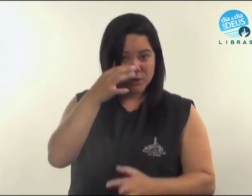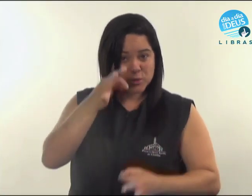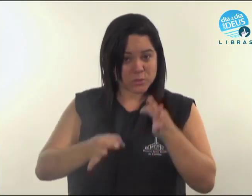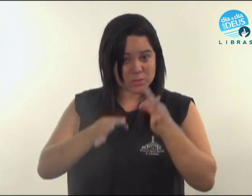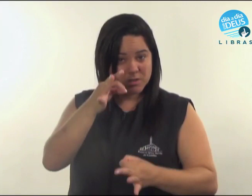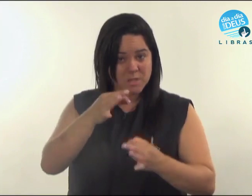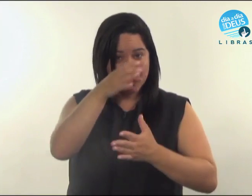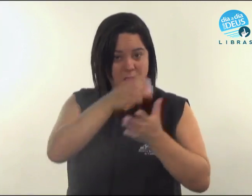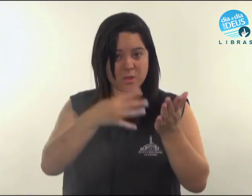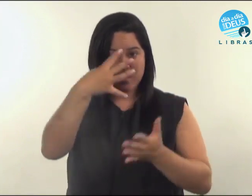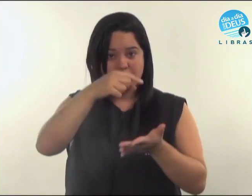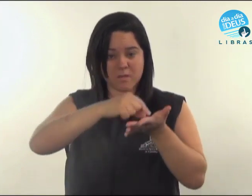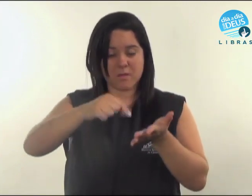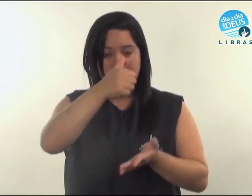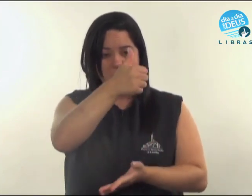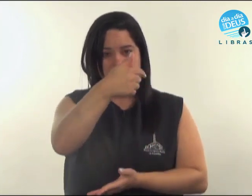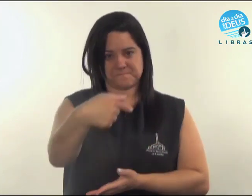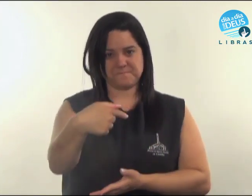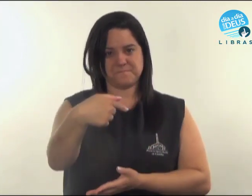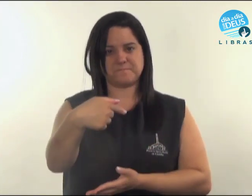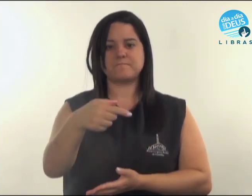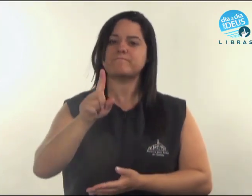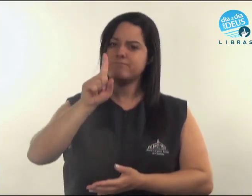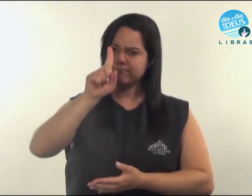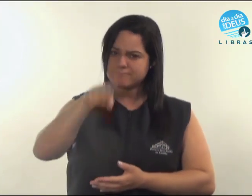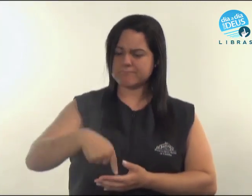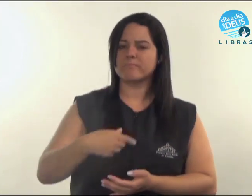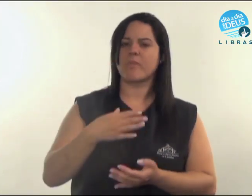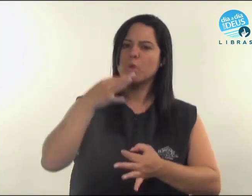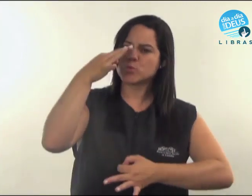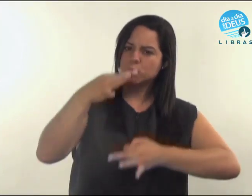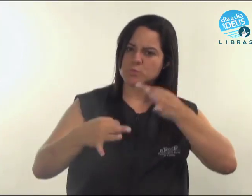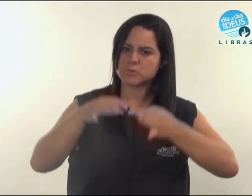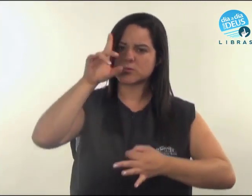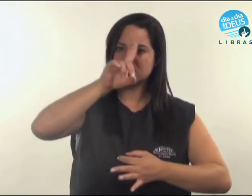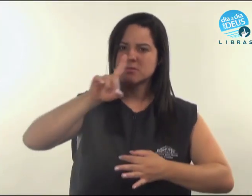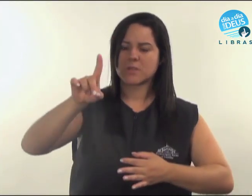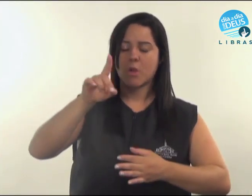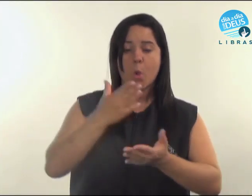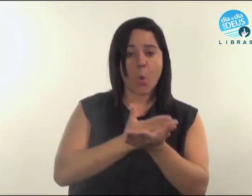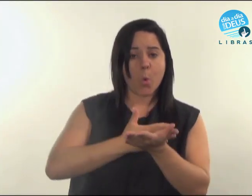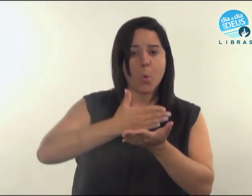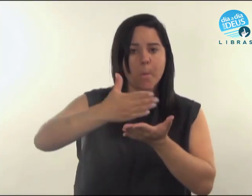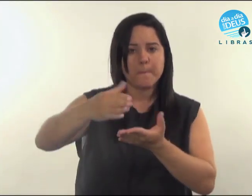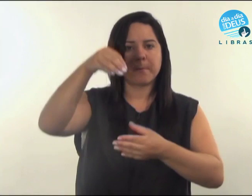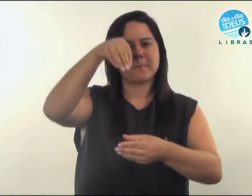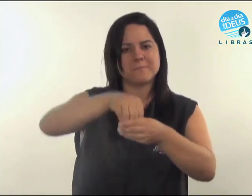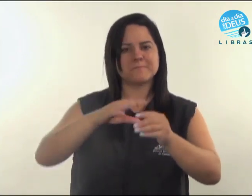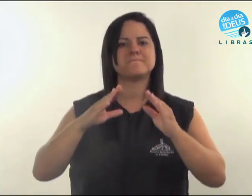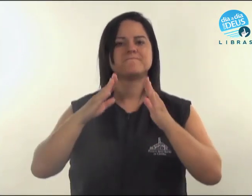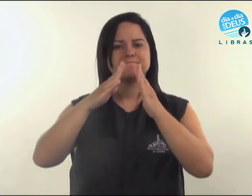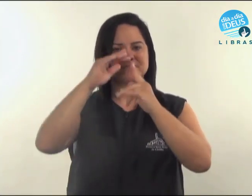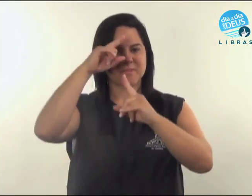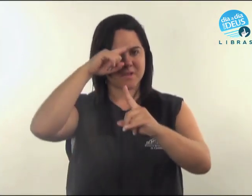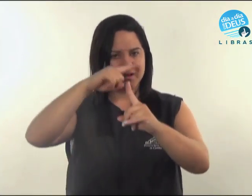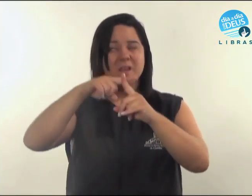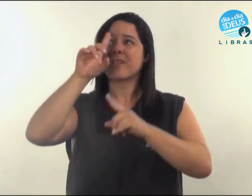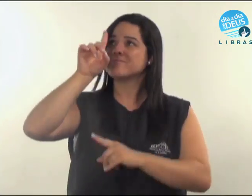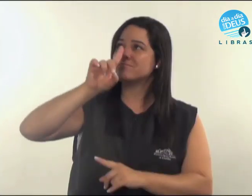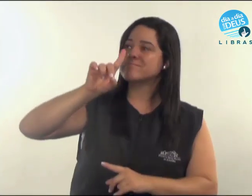de começar o juízo pela casa de Deus é chegada. Ora, se primeiro